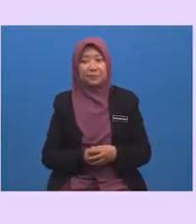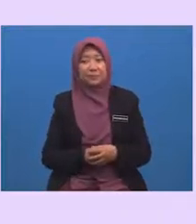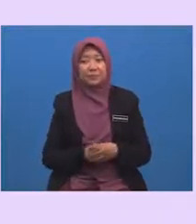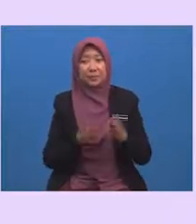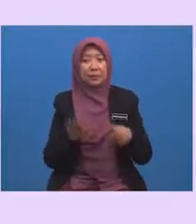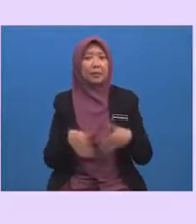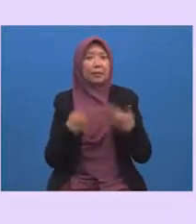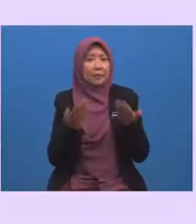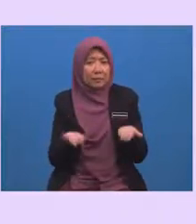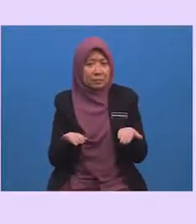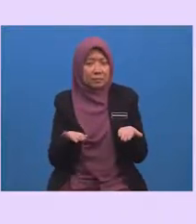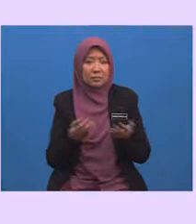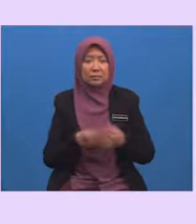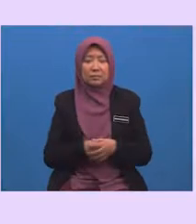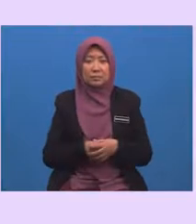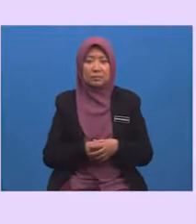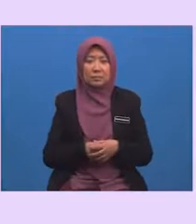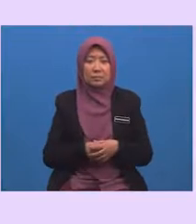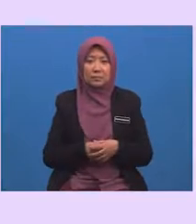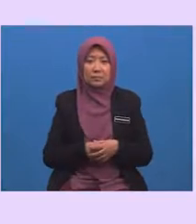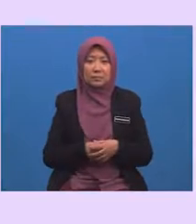Bagaimana nak menjaga hubungan baik dengan manusia?